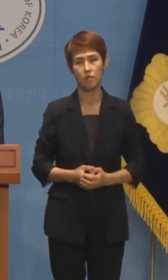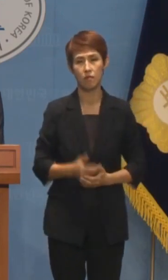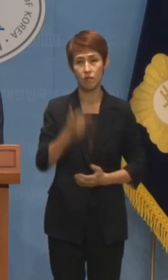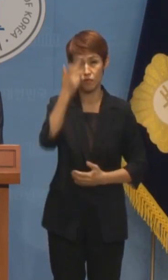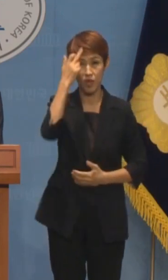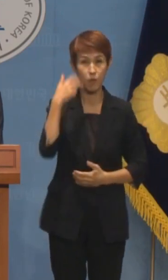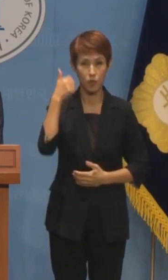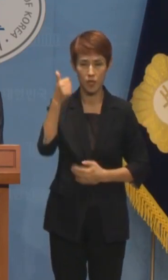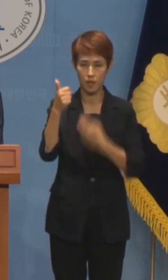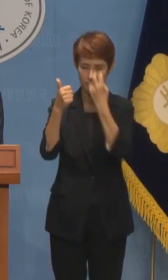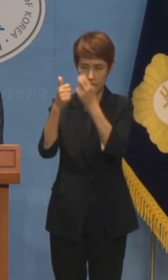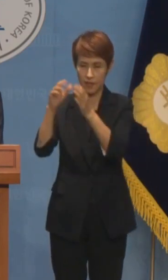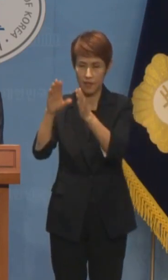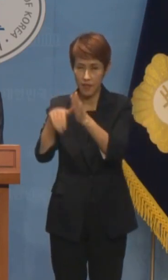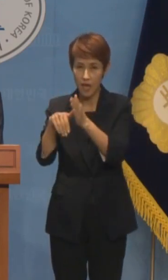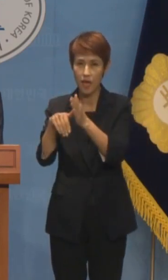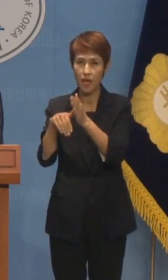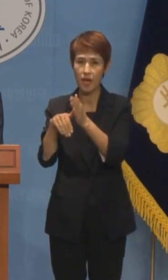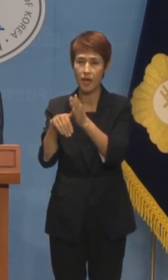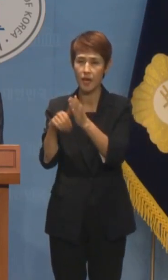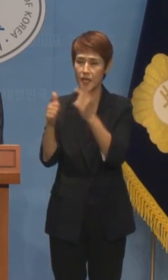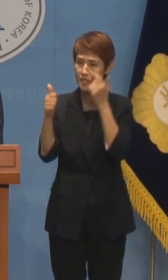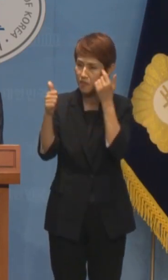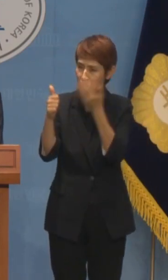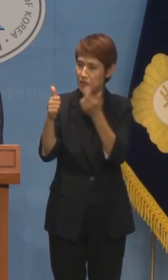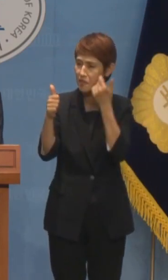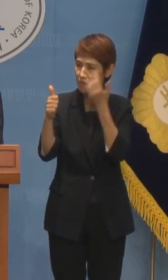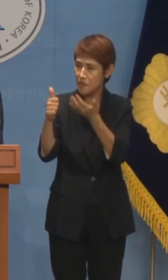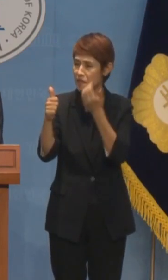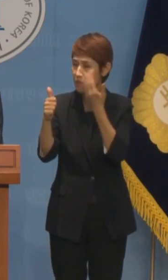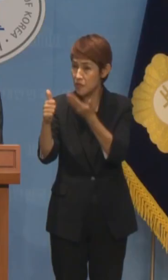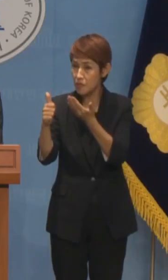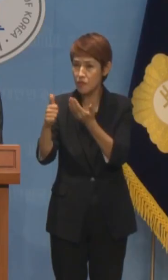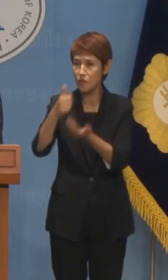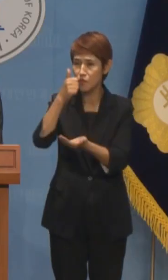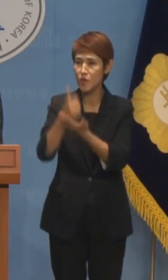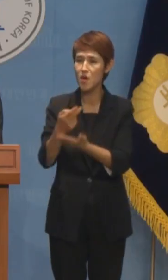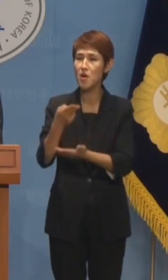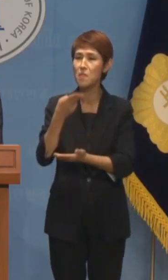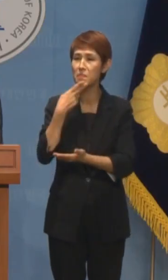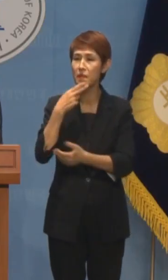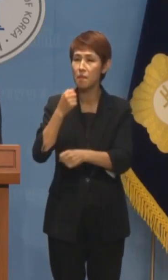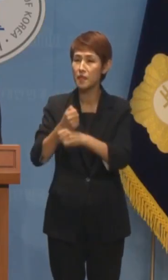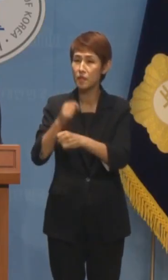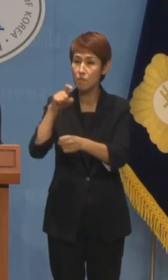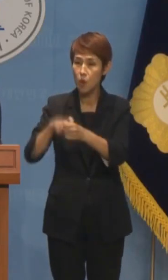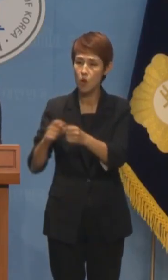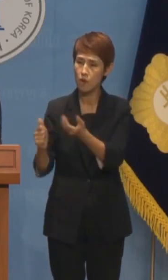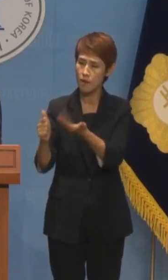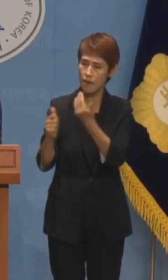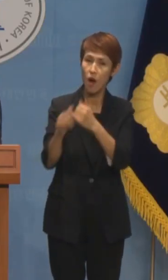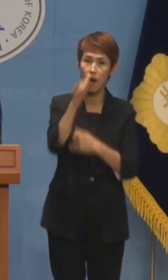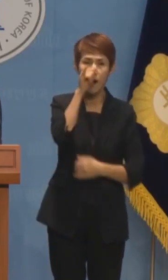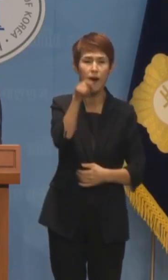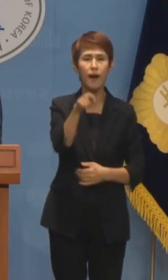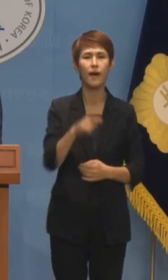목사를 수사하면서 이런저런 회유성 질문을 던져 무혐의 결론을 유도했다는 거 아닙니까?